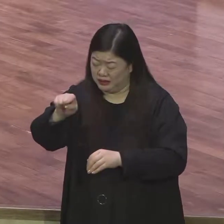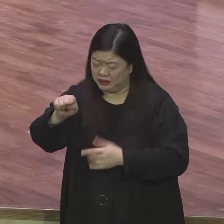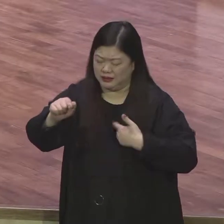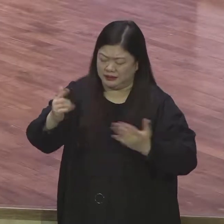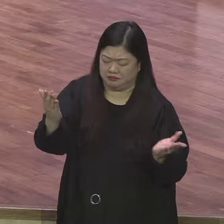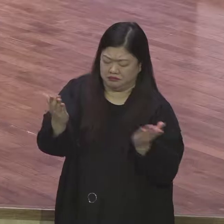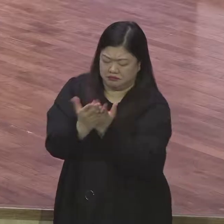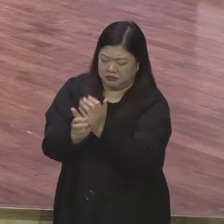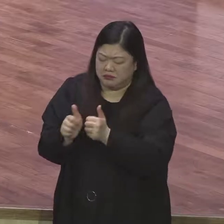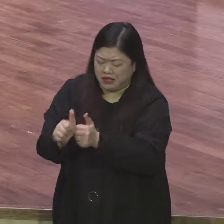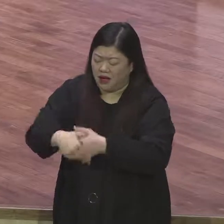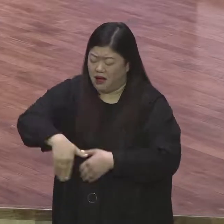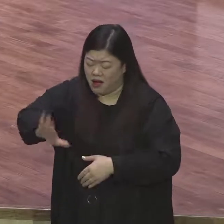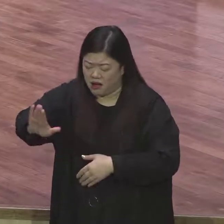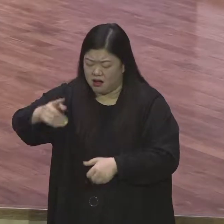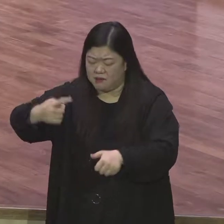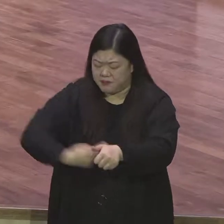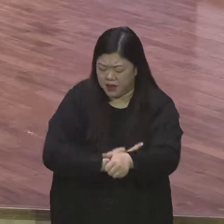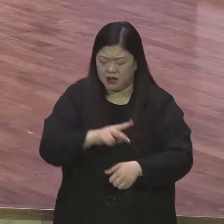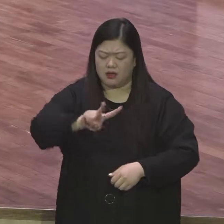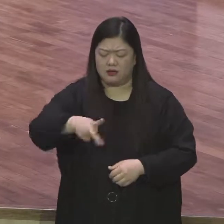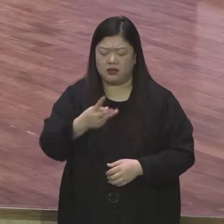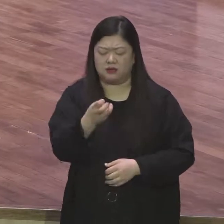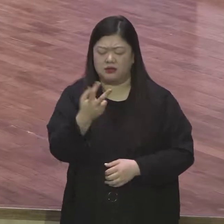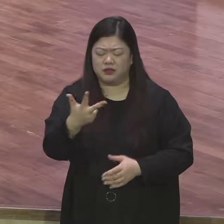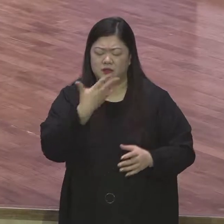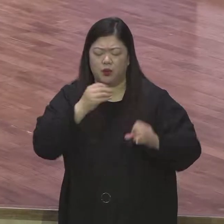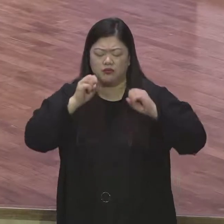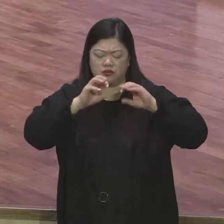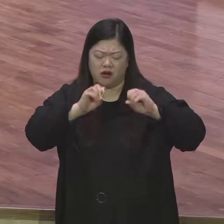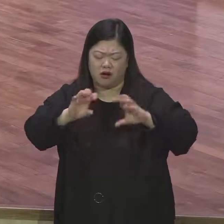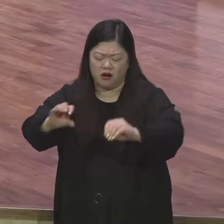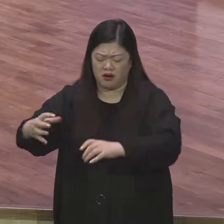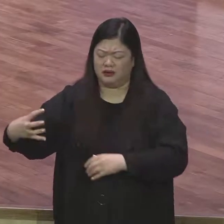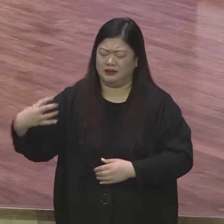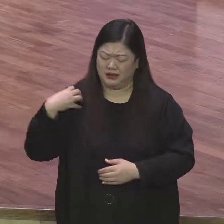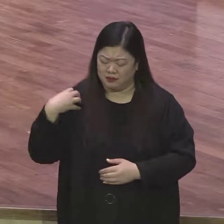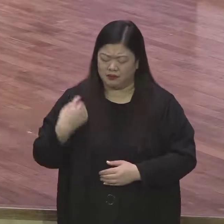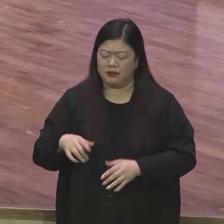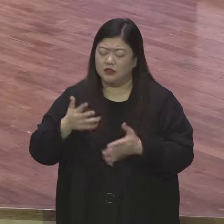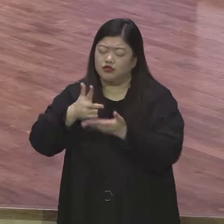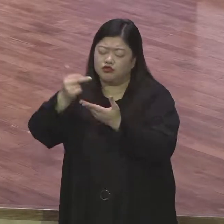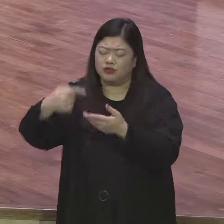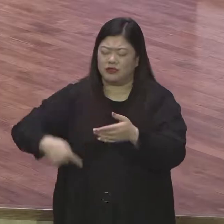세계 살리는 2-3주일 나라 살리는 주역으로 쓰임 받는 복음의 동역자들이 다